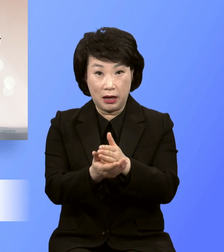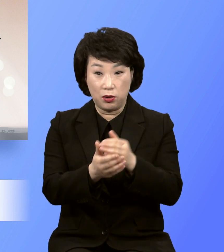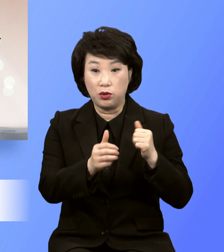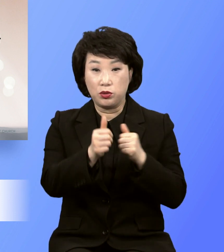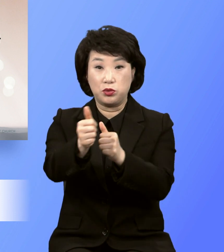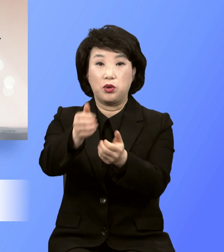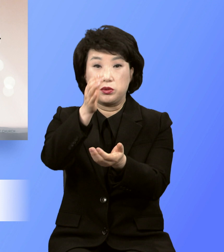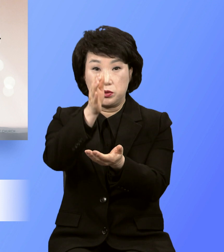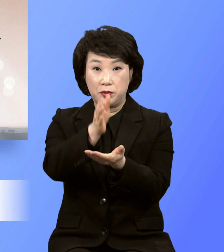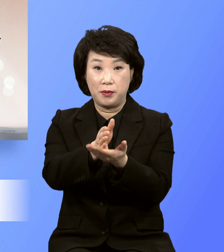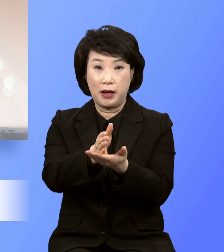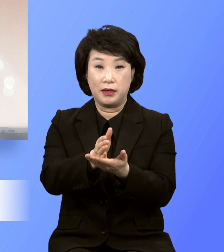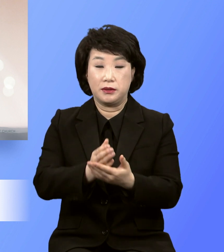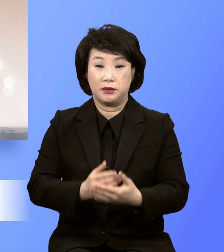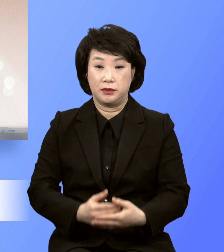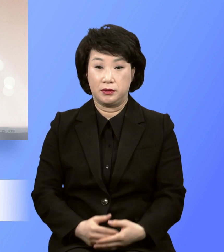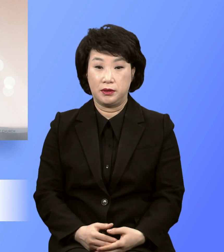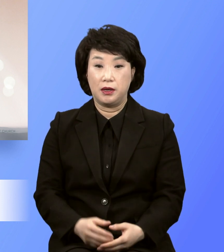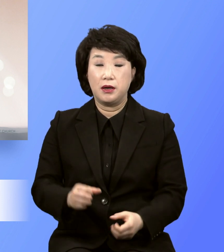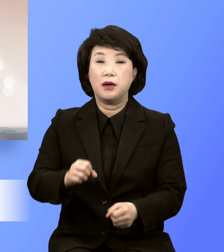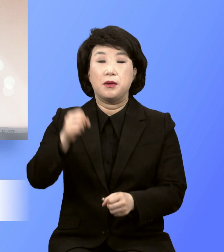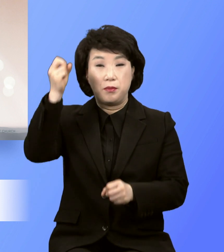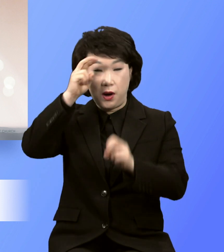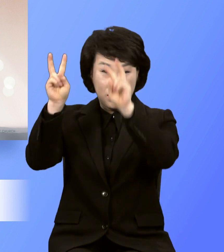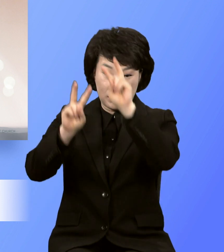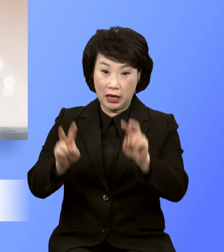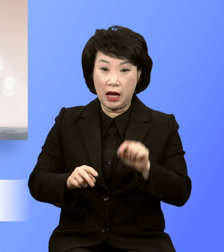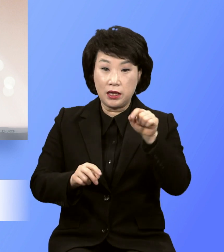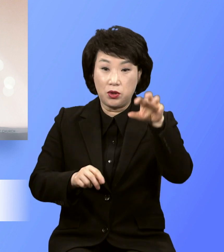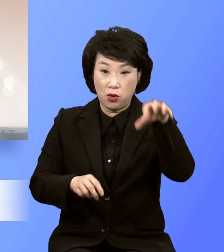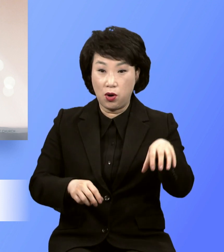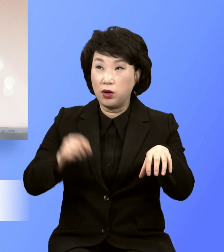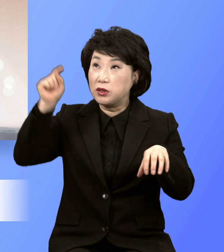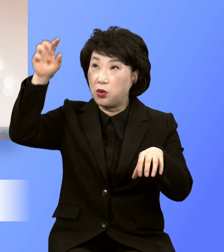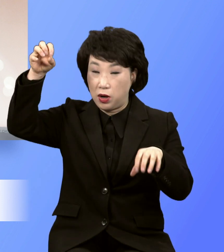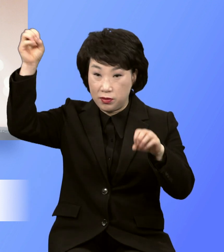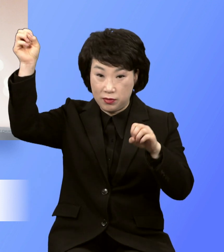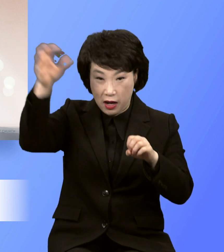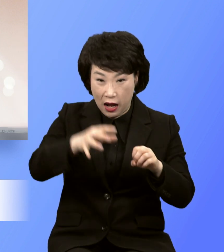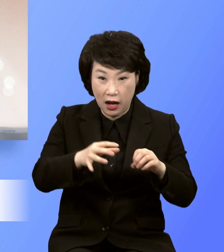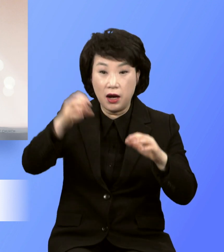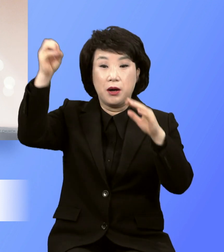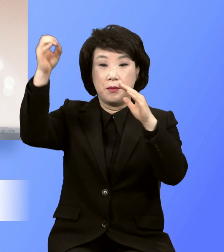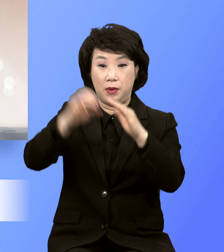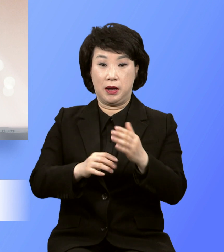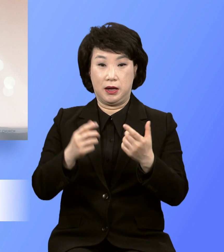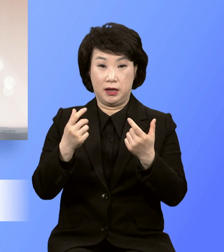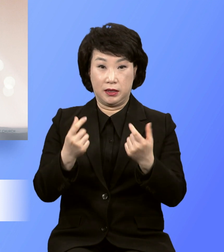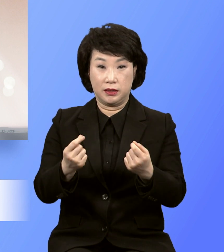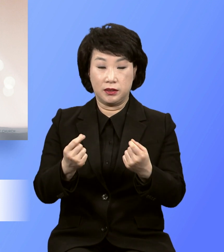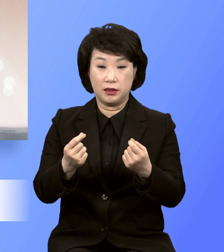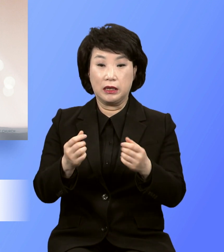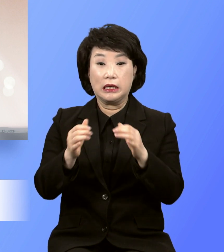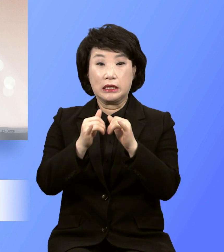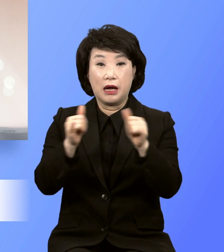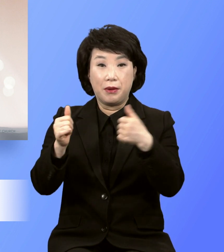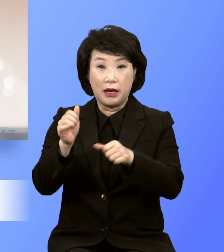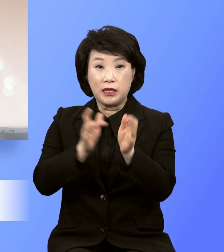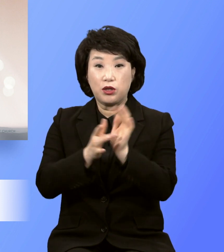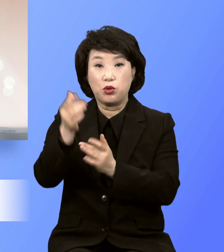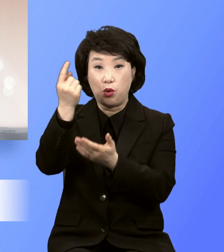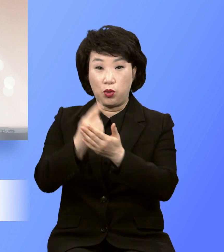너희는 가지도 말고 좇지도 못하라. 번개가 하늘에 인편에서 번듯하여 하늘 아래